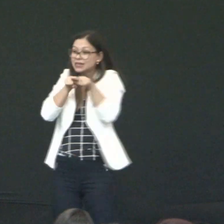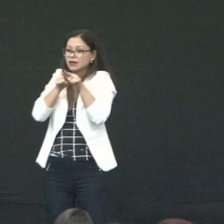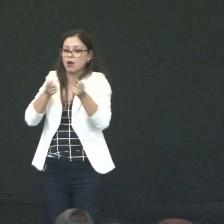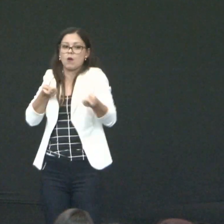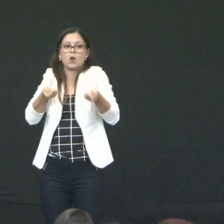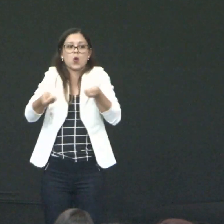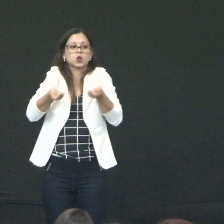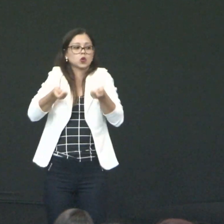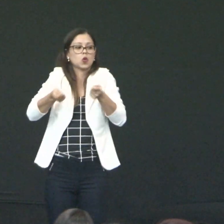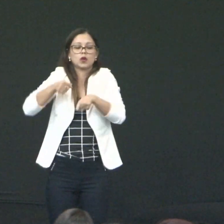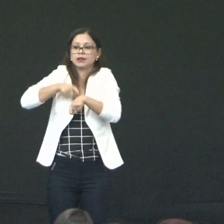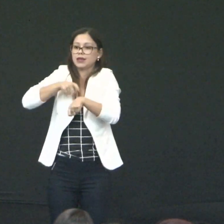simultaneamente.